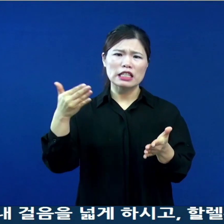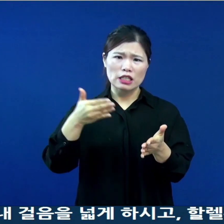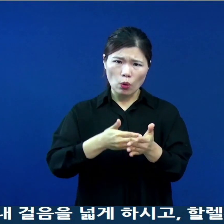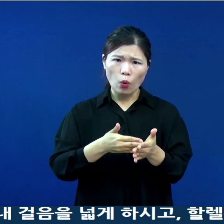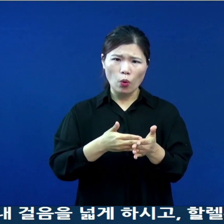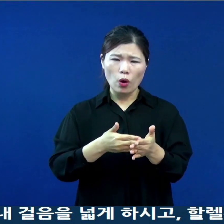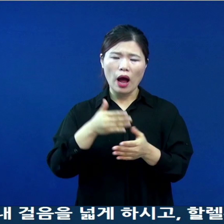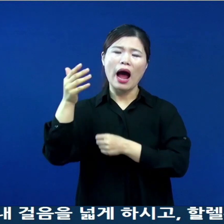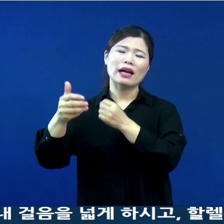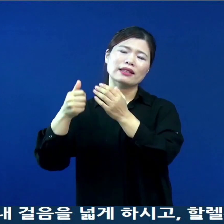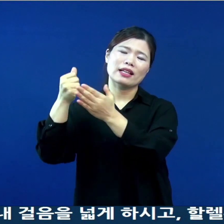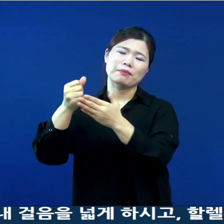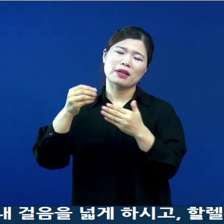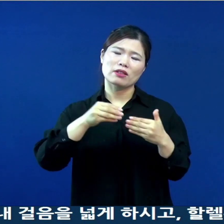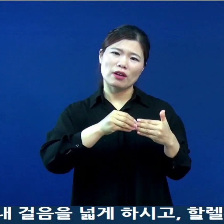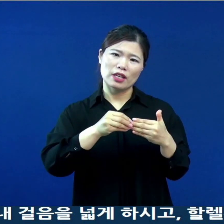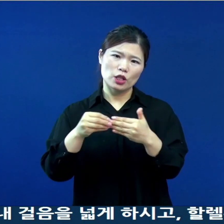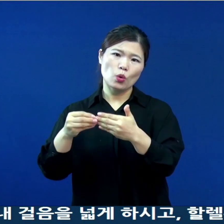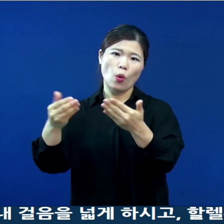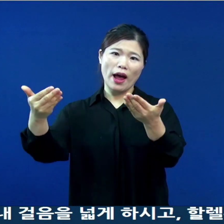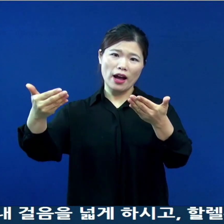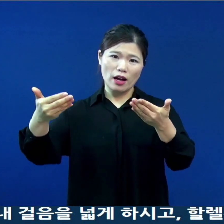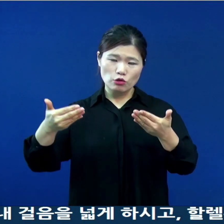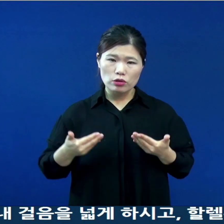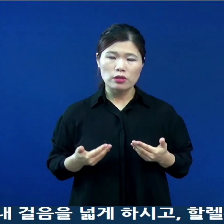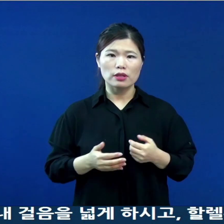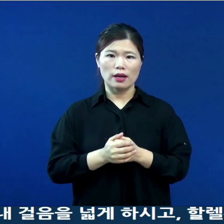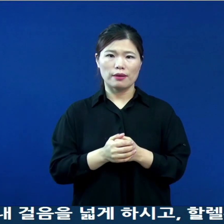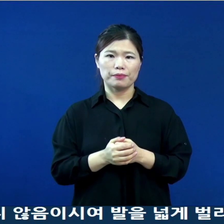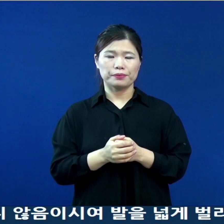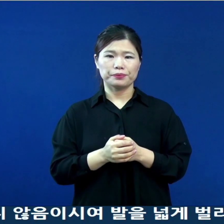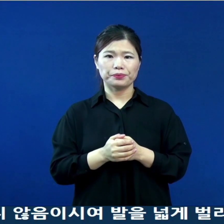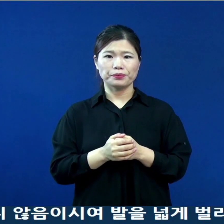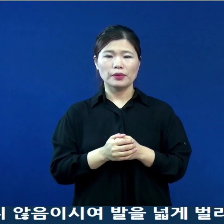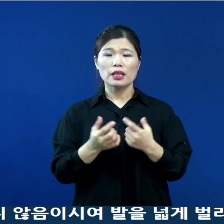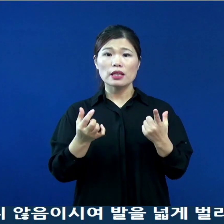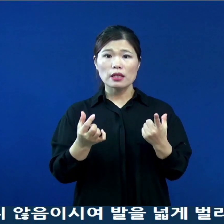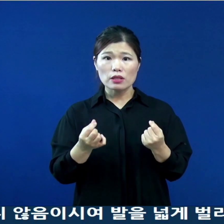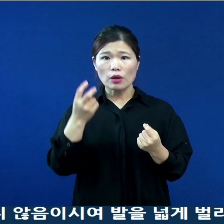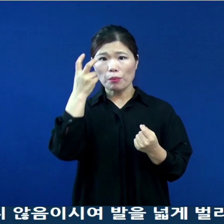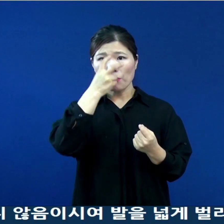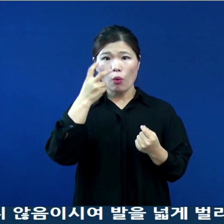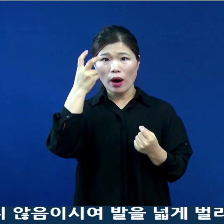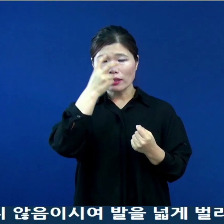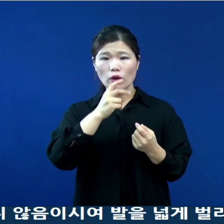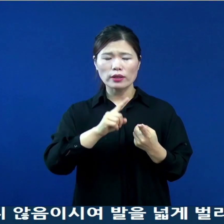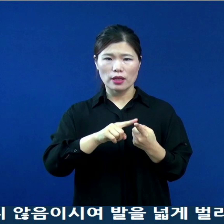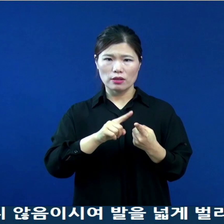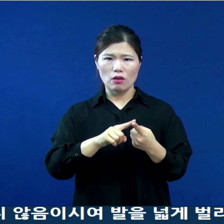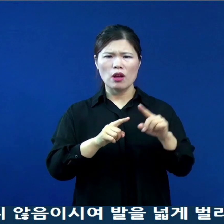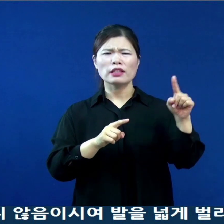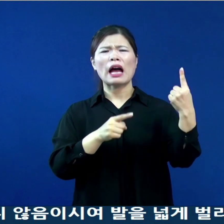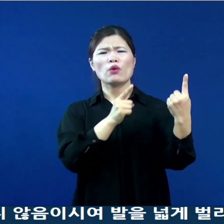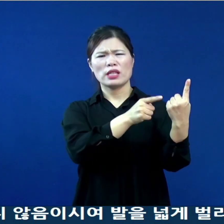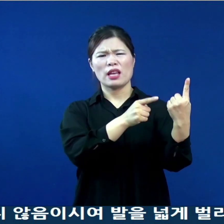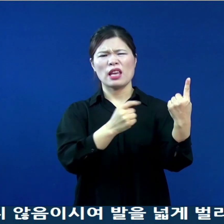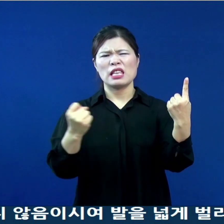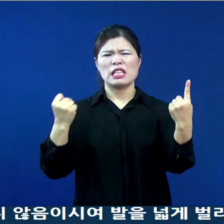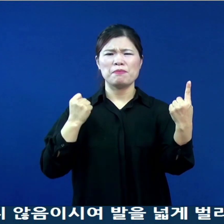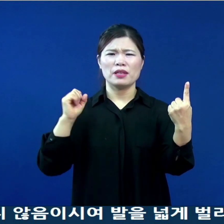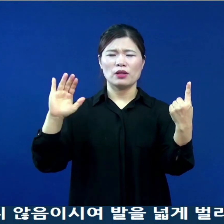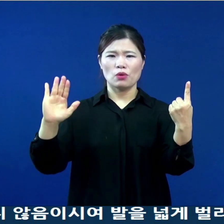주신다. 이렇게 인도해 주시는 하나님의 보호하심이 다윗에게 힘이